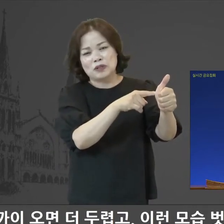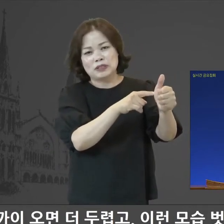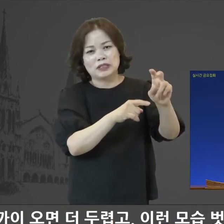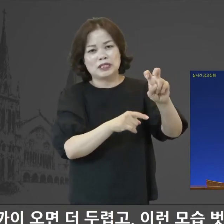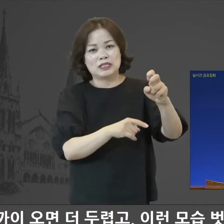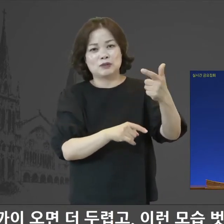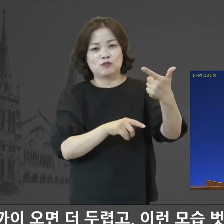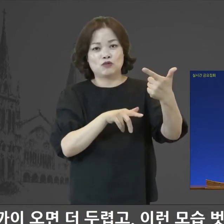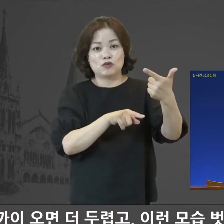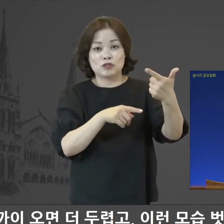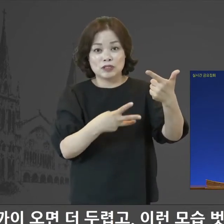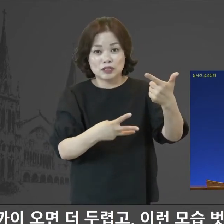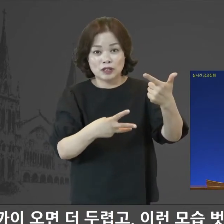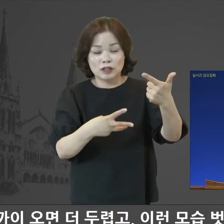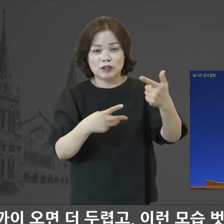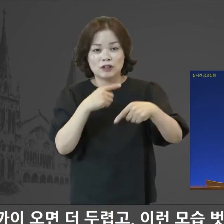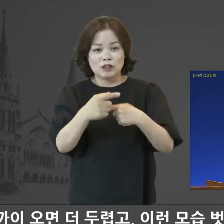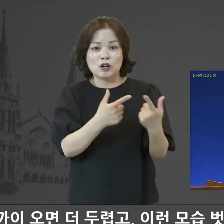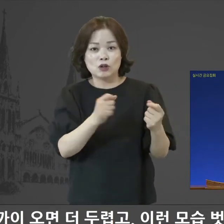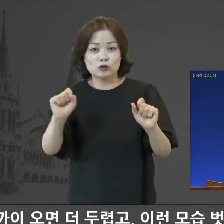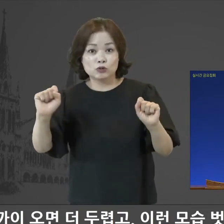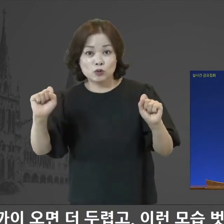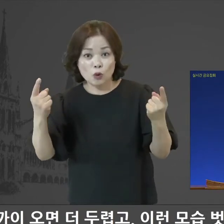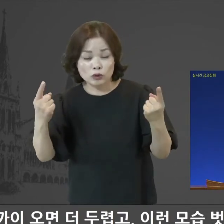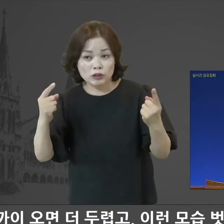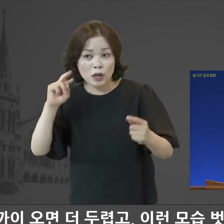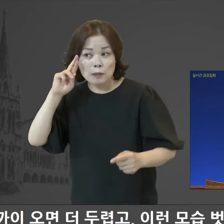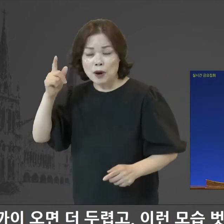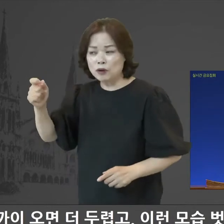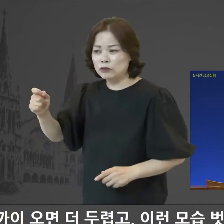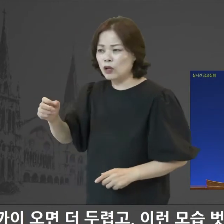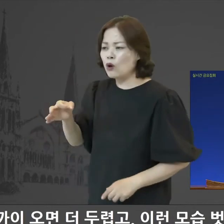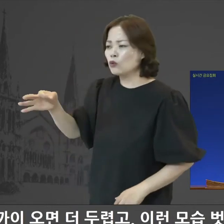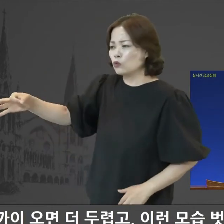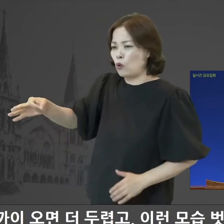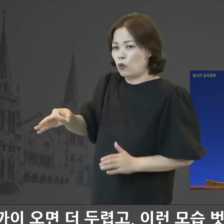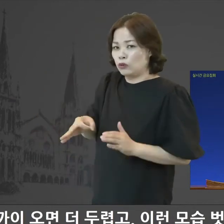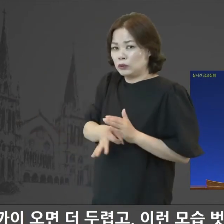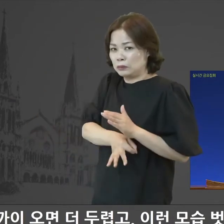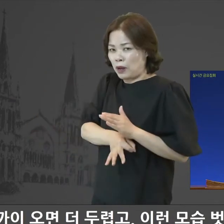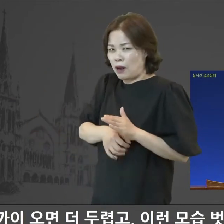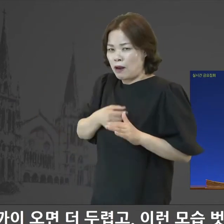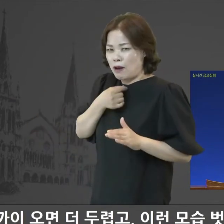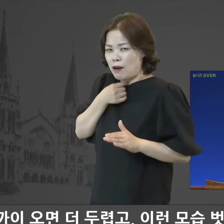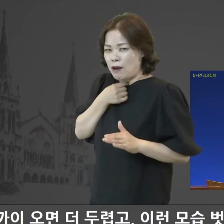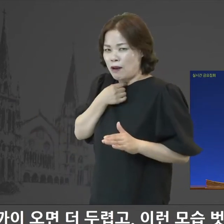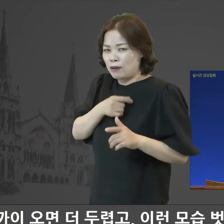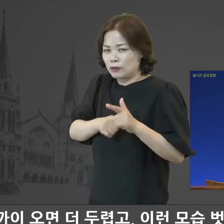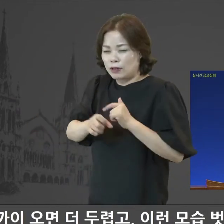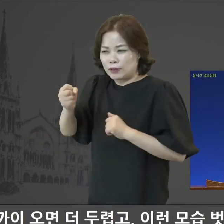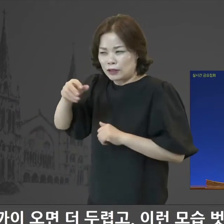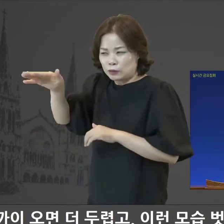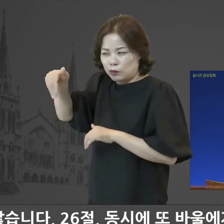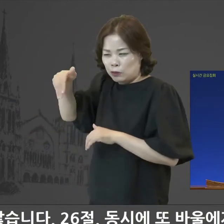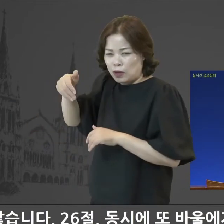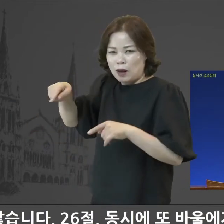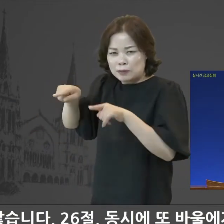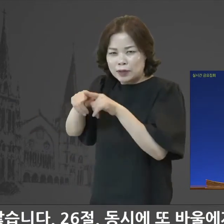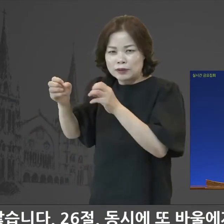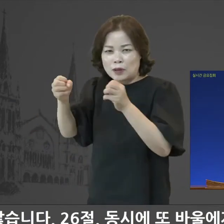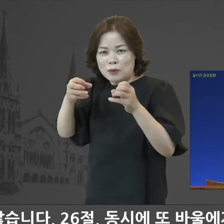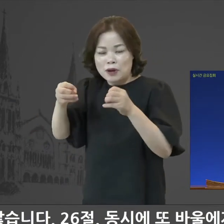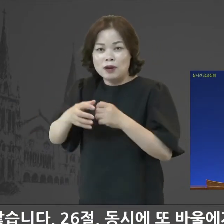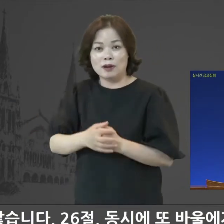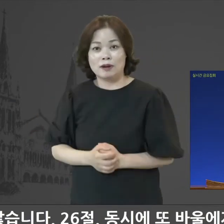한번 읽겠습니다. 읽습니다. 동시에 또 바울에게 돈을 받을까 바라는 거로 더 자주 불러 같이